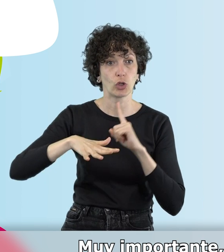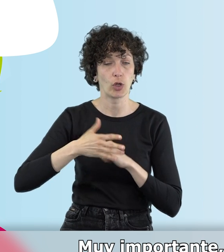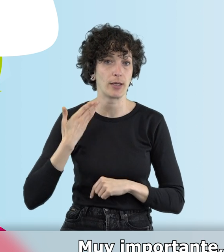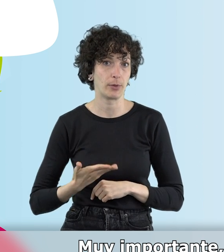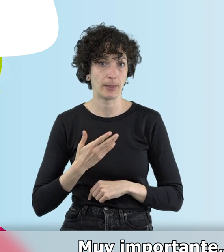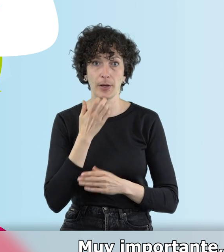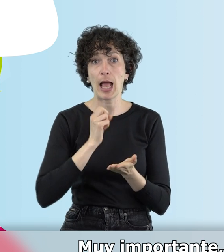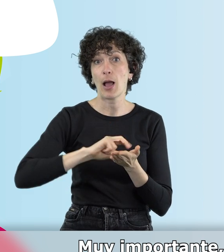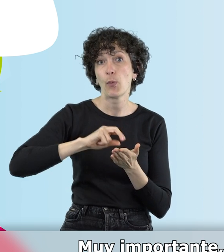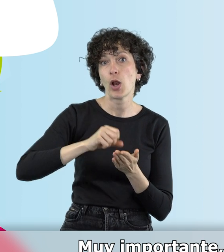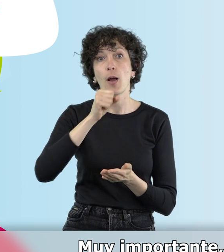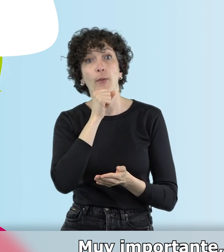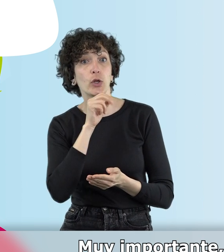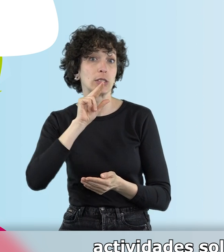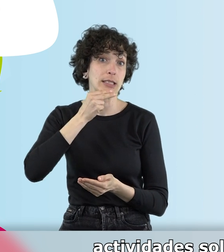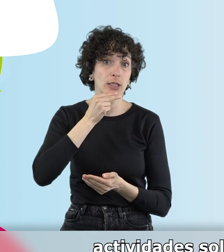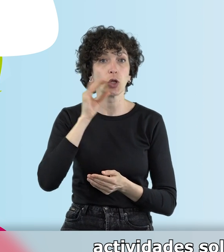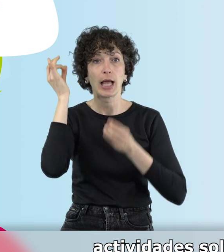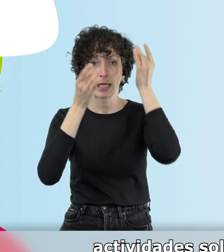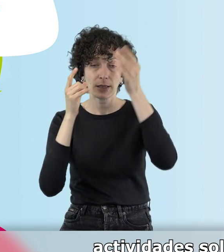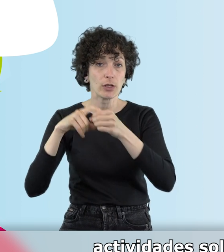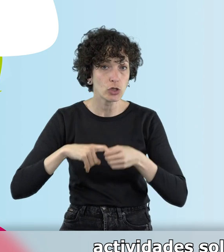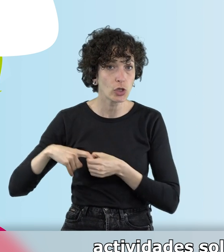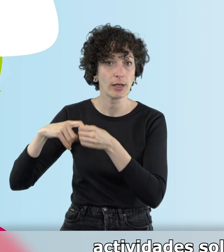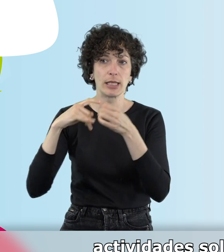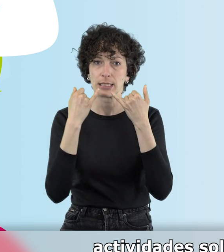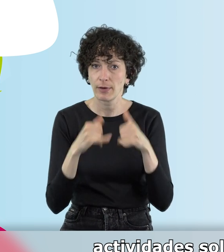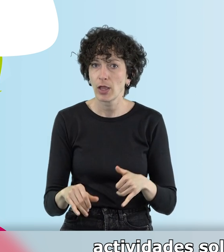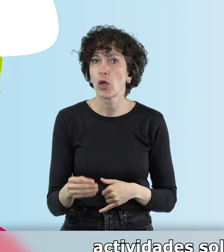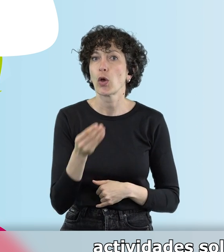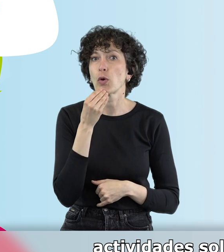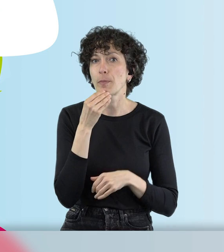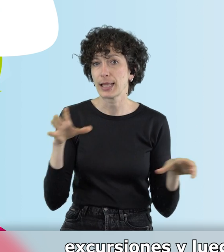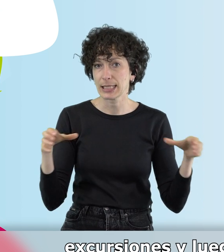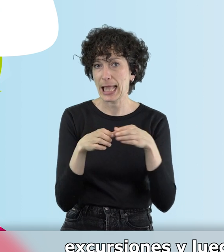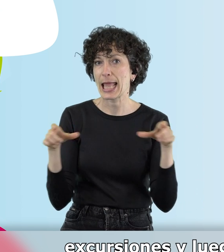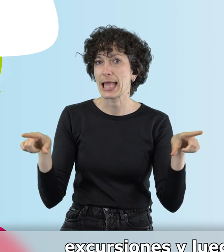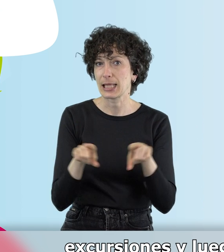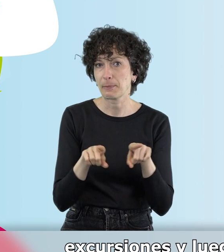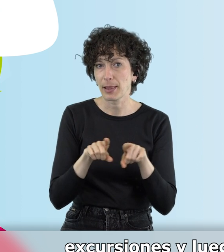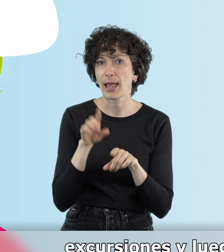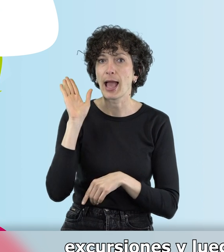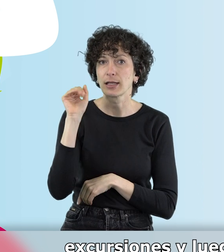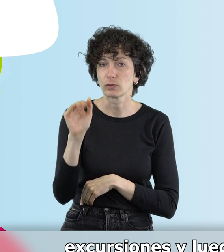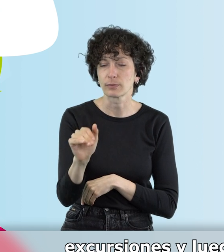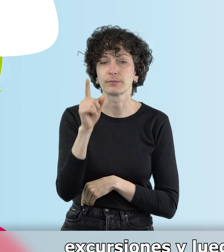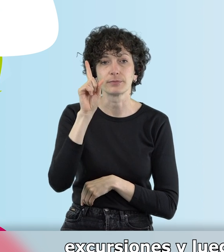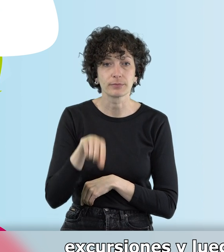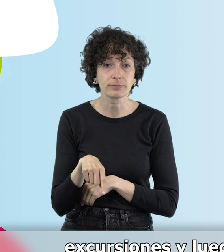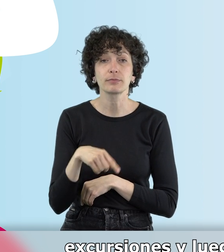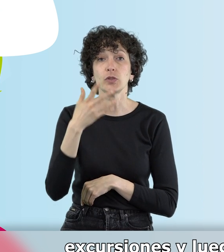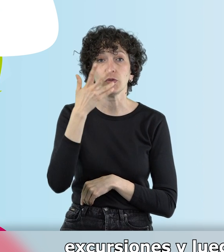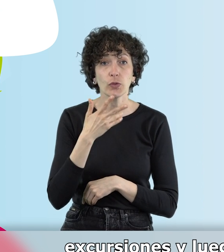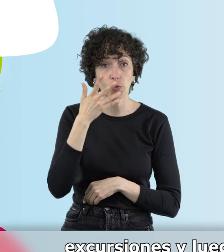importante, pues tenemos una marcha de abuelos y nietos, actividades solidarias, celebraciones, comidas de hermandad, excursiones y luego también